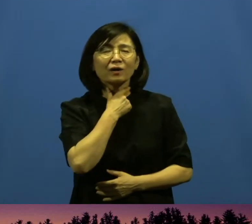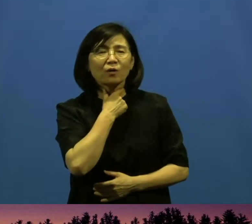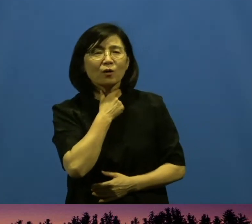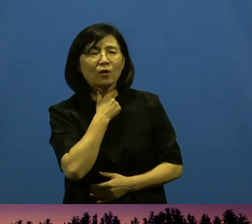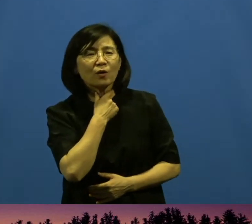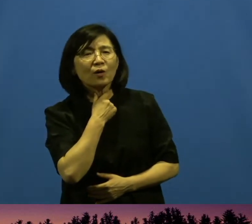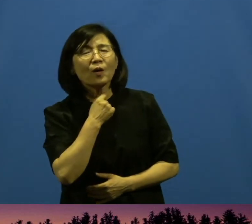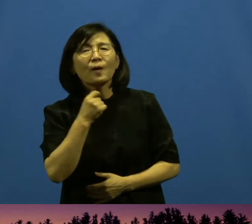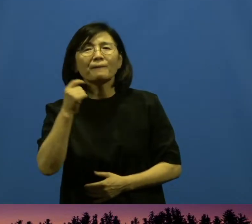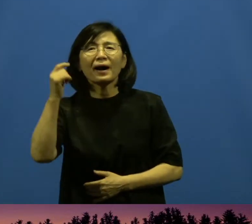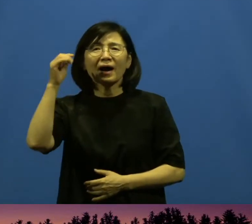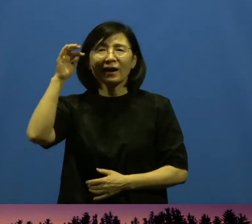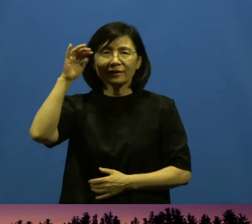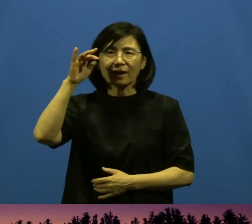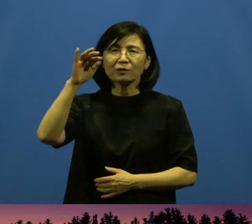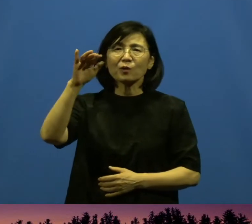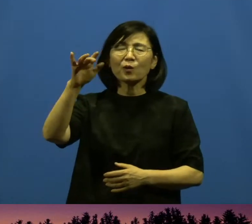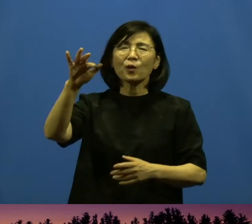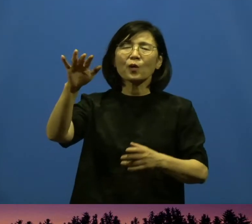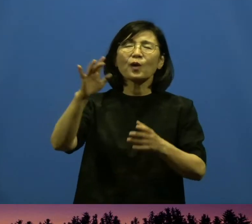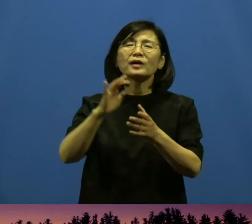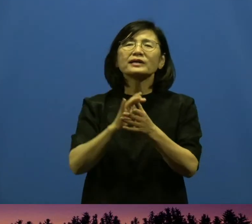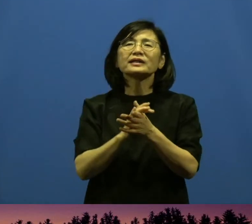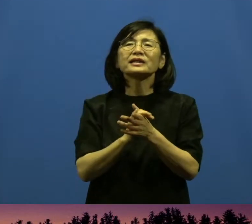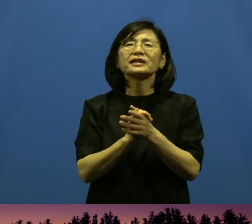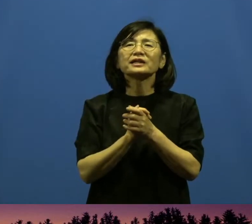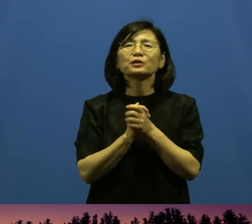원하고 바라고